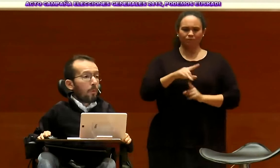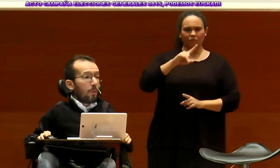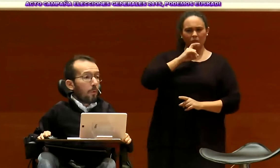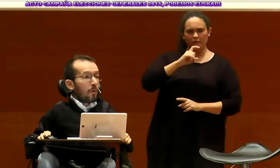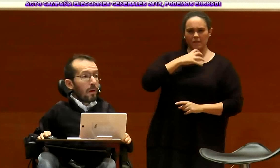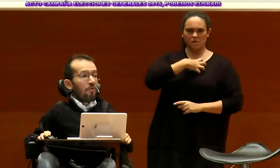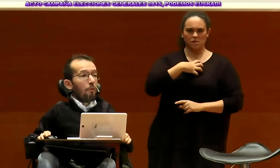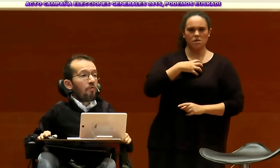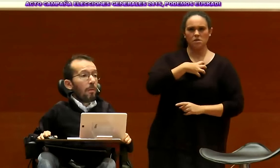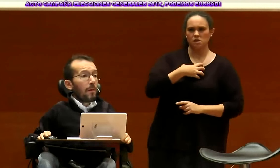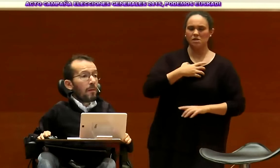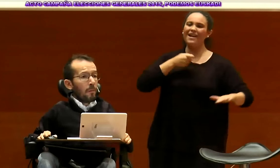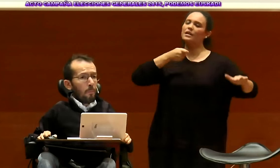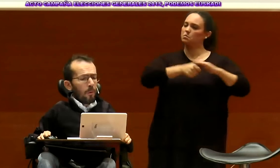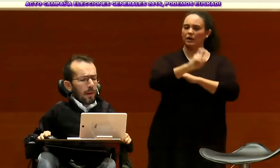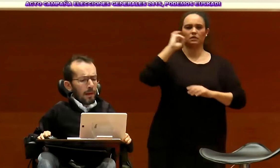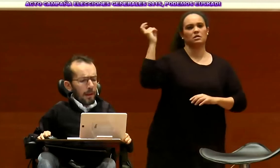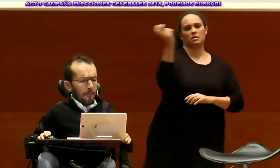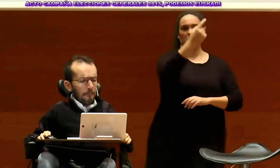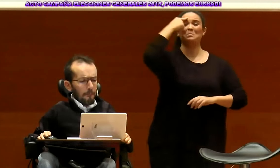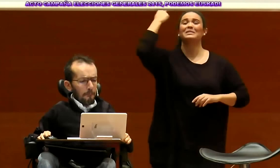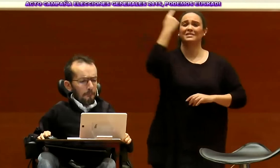del pozo. Eso lo sabéis muy bien.